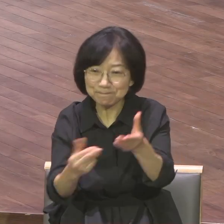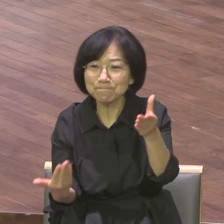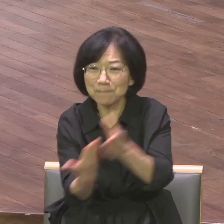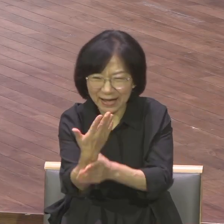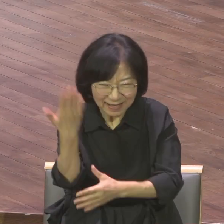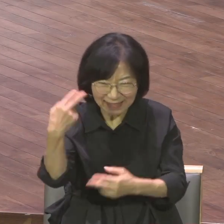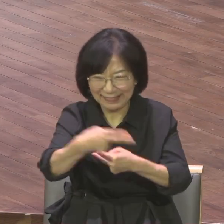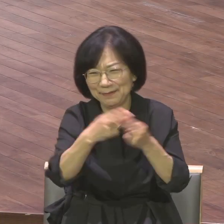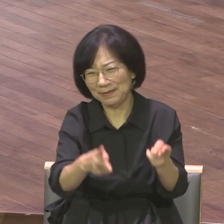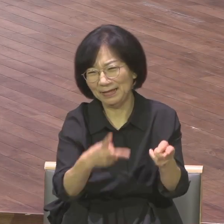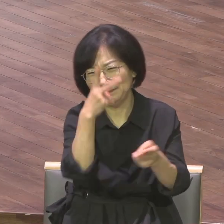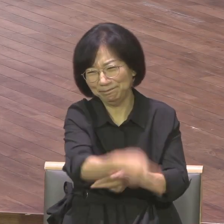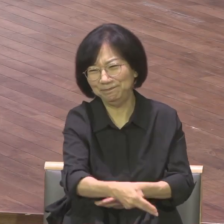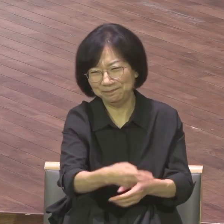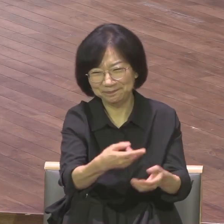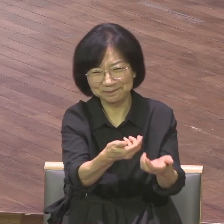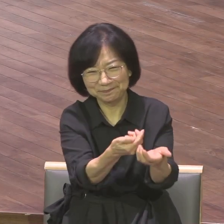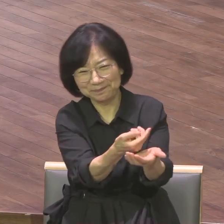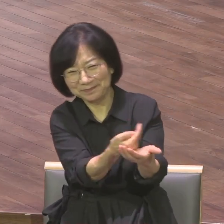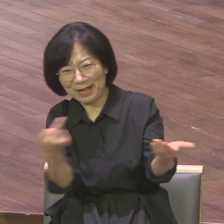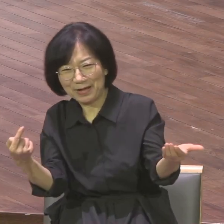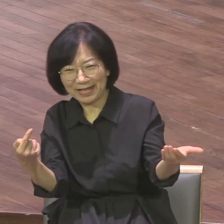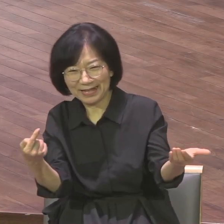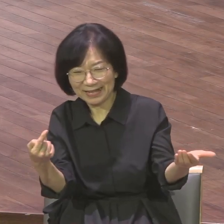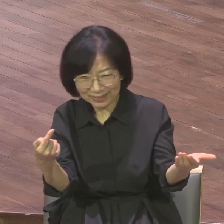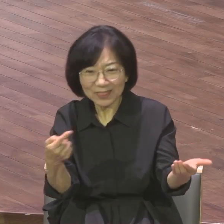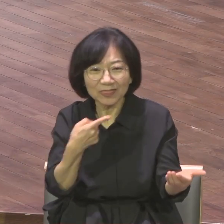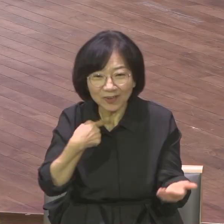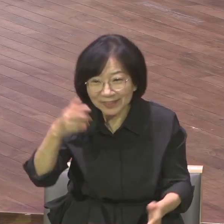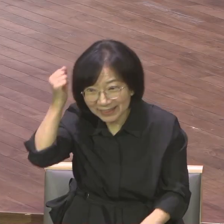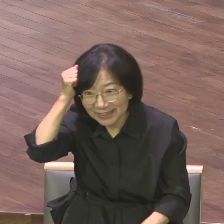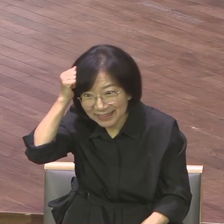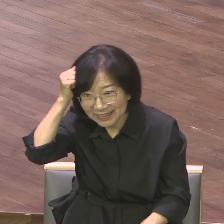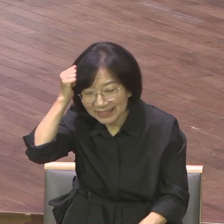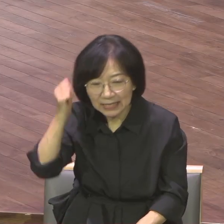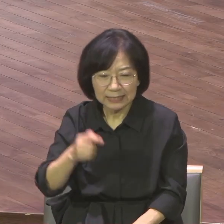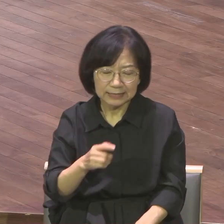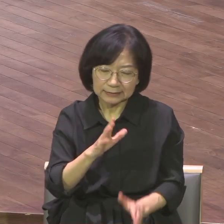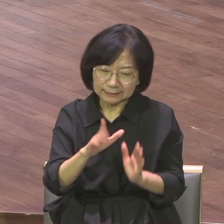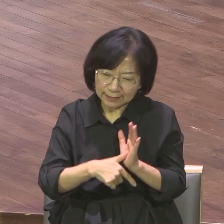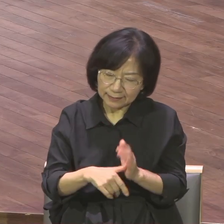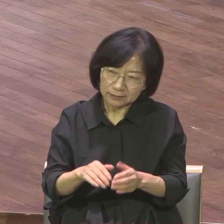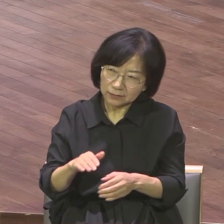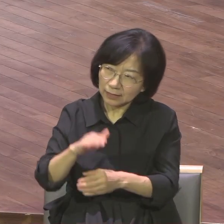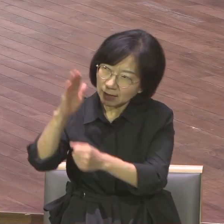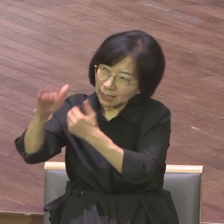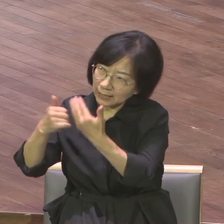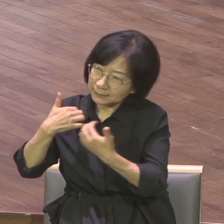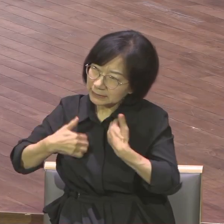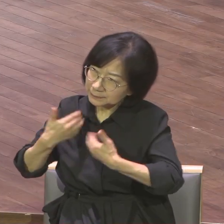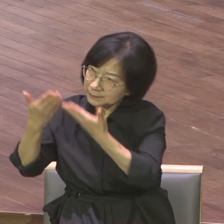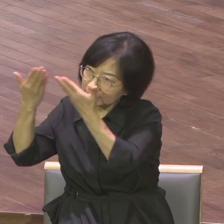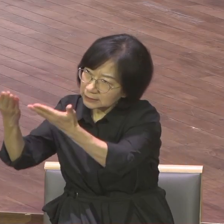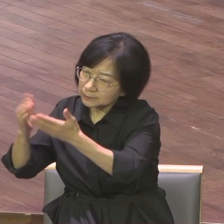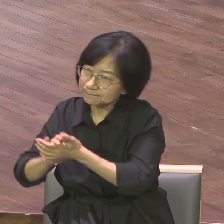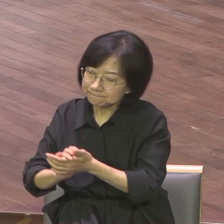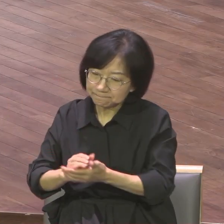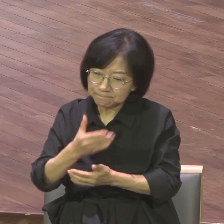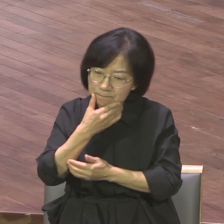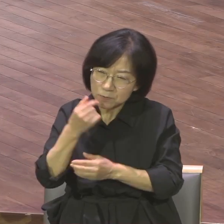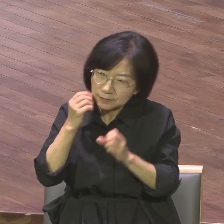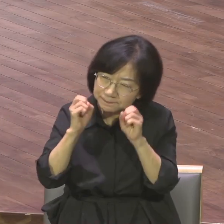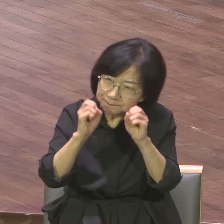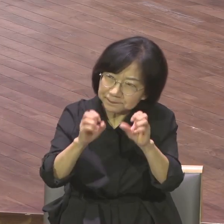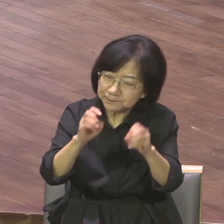그러면 우리 중심이 오직 하나님을 기쁘시게 하고 오직 복음을 위해서 오직 전도와